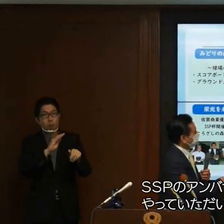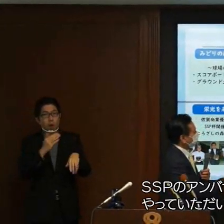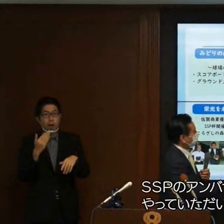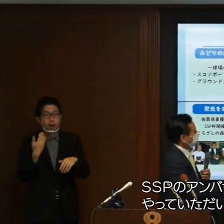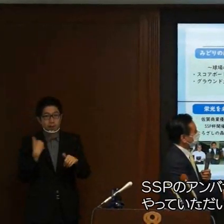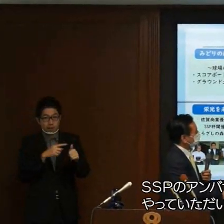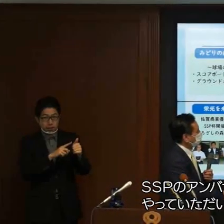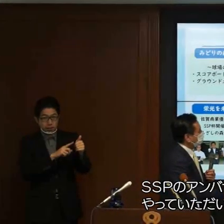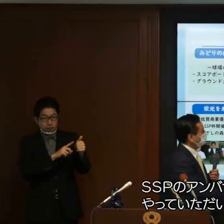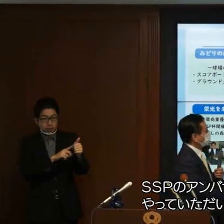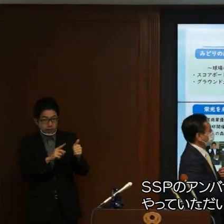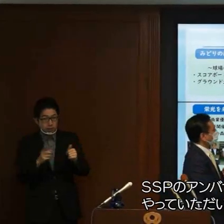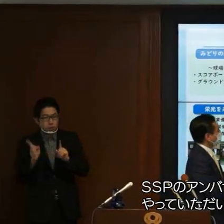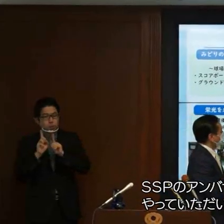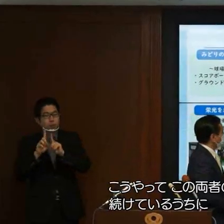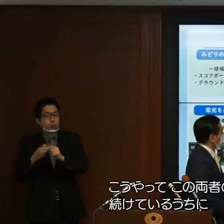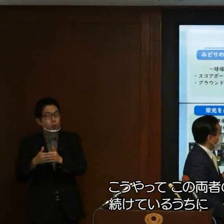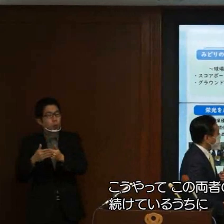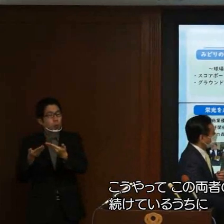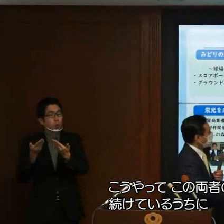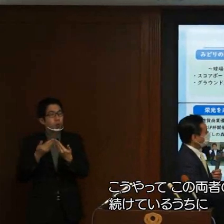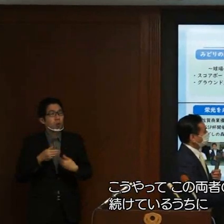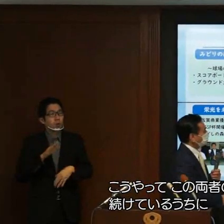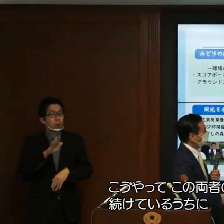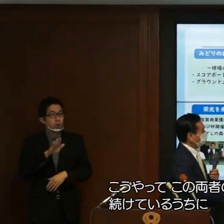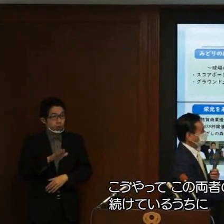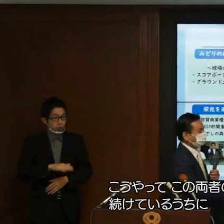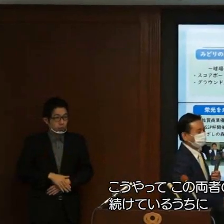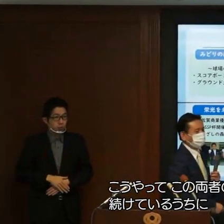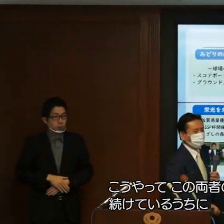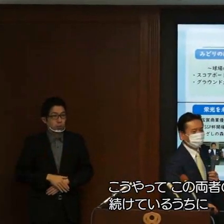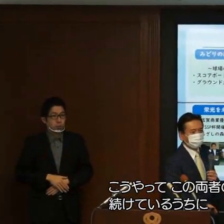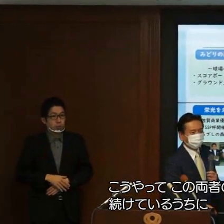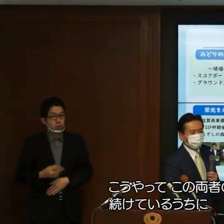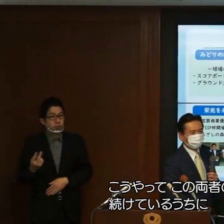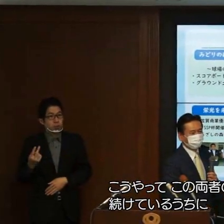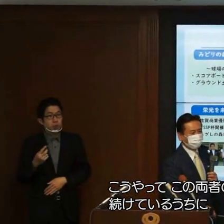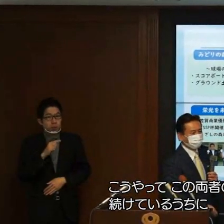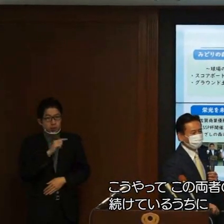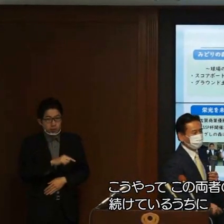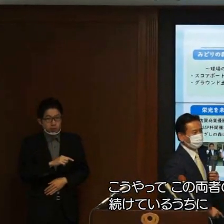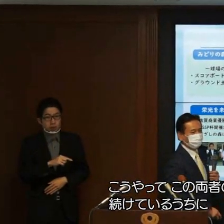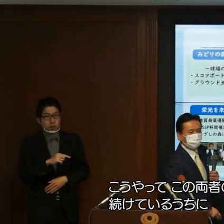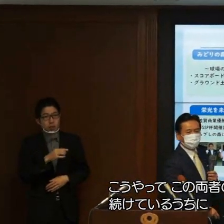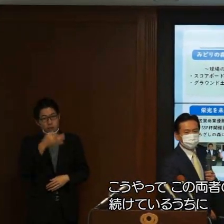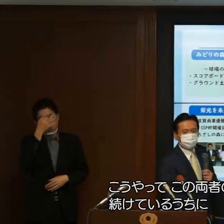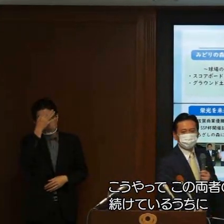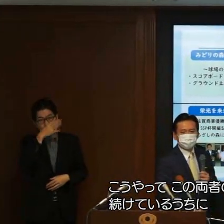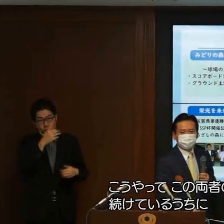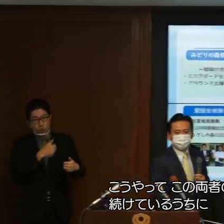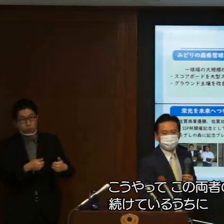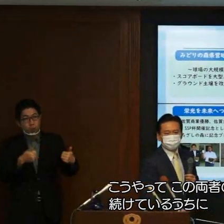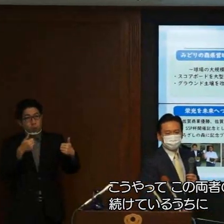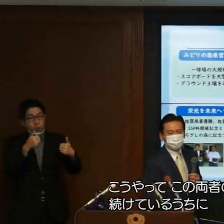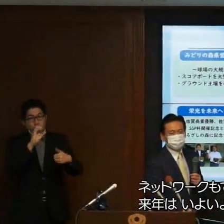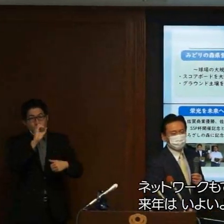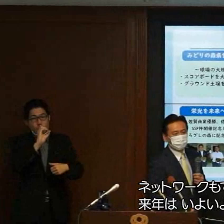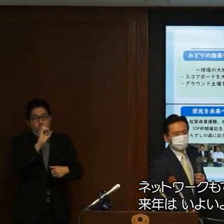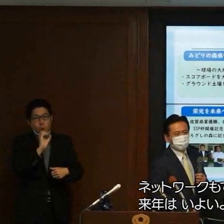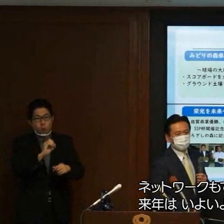バサダーをやっていただいておりますし、こうやってこの両者のオープン戦などを続けているうちに、今非常に